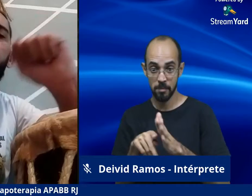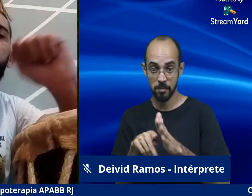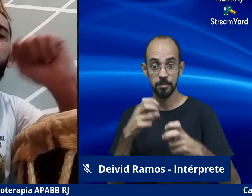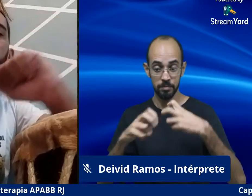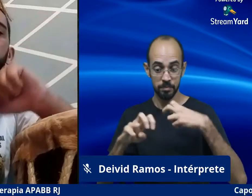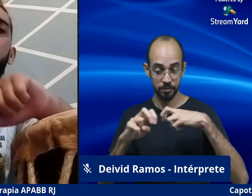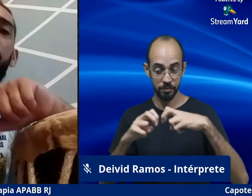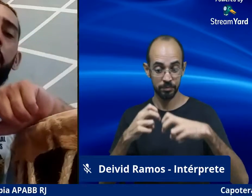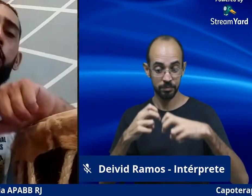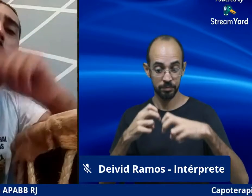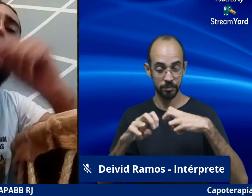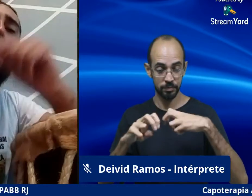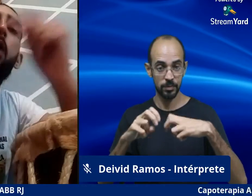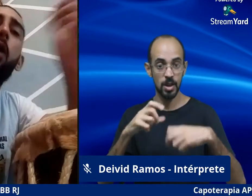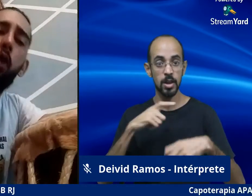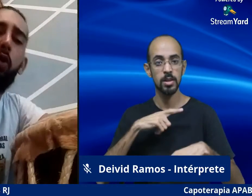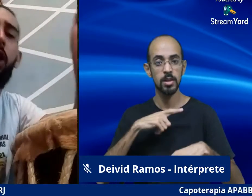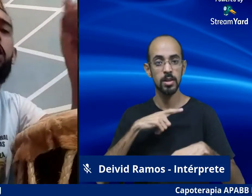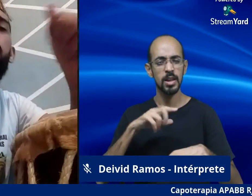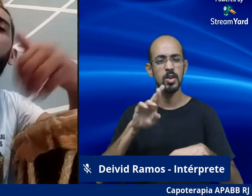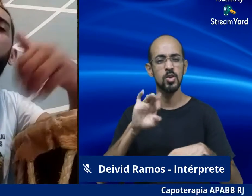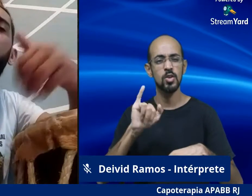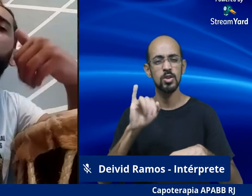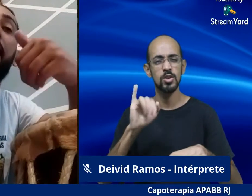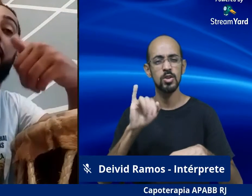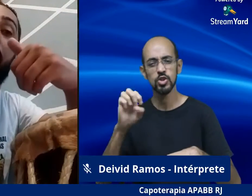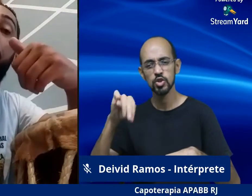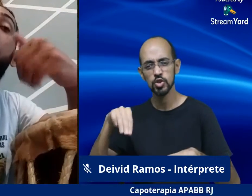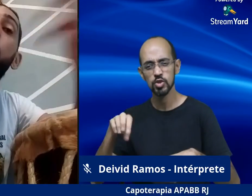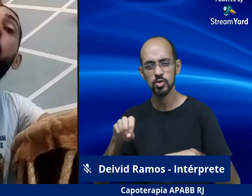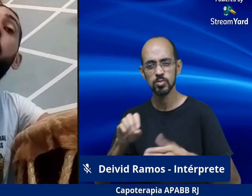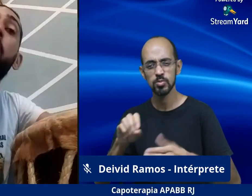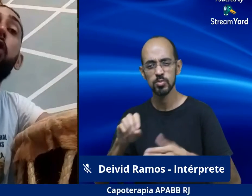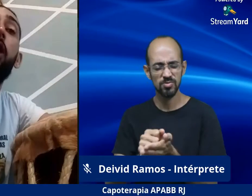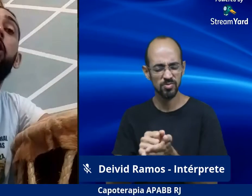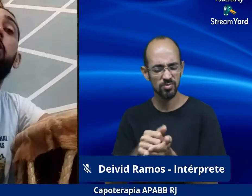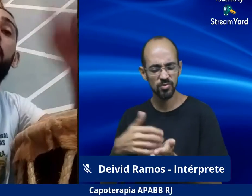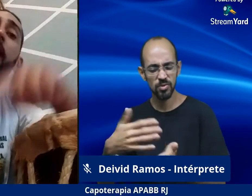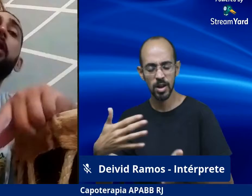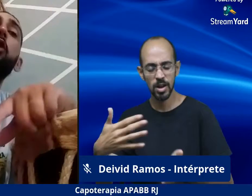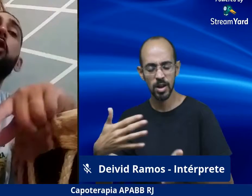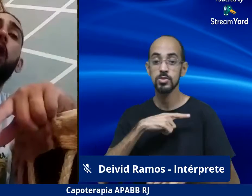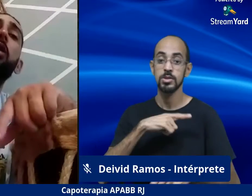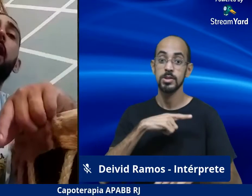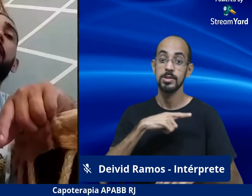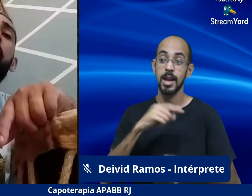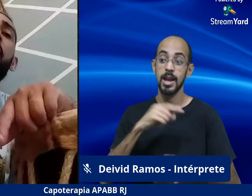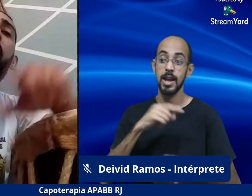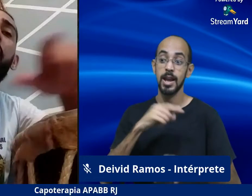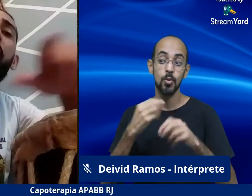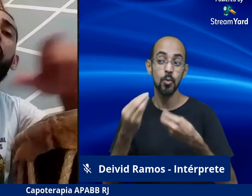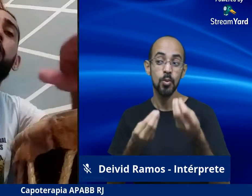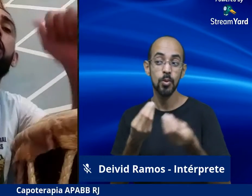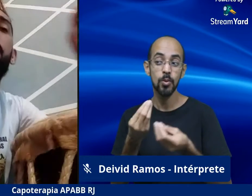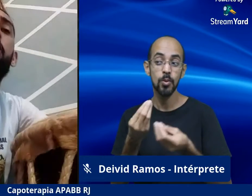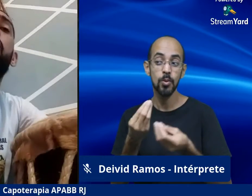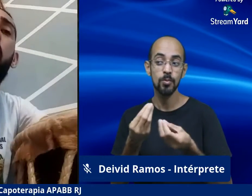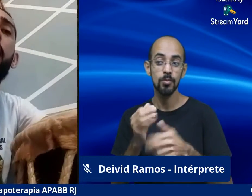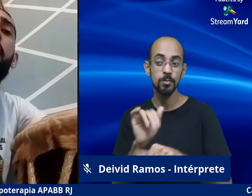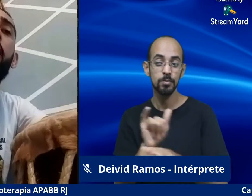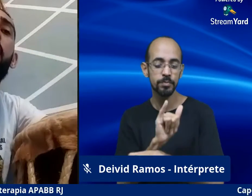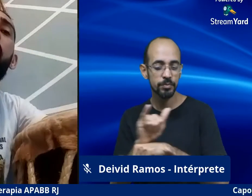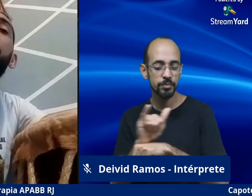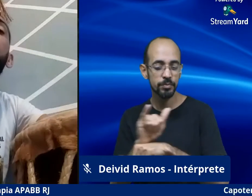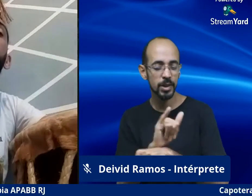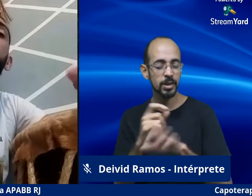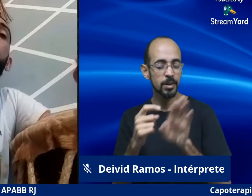um tipo de ritmo, regional é um outro ritmo, cavalaria é um outro ritmo. E esse toque de cavalaria era justamente o